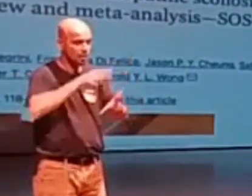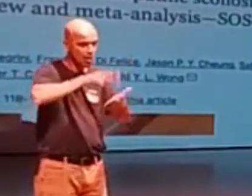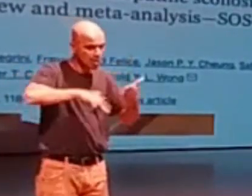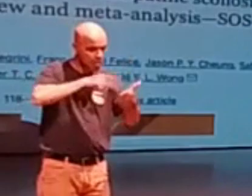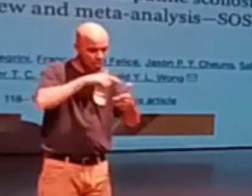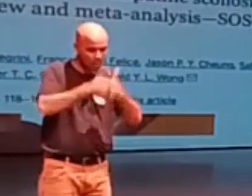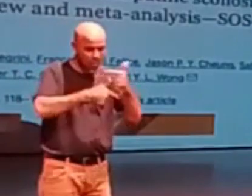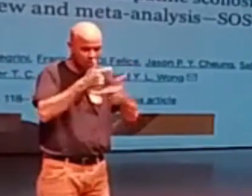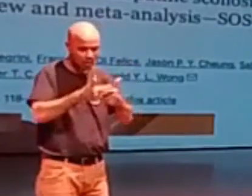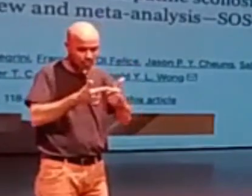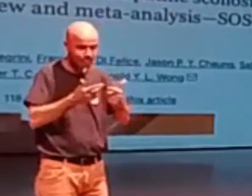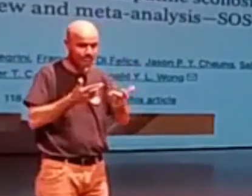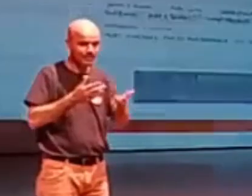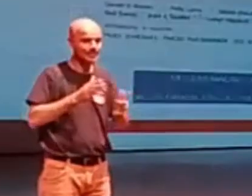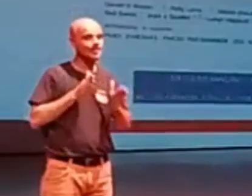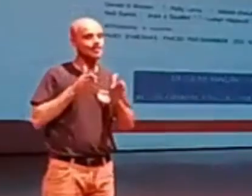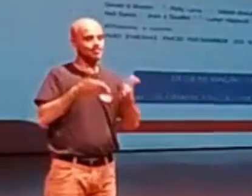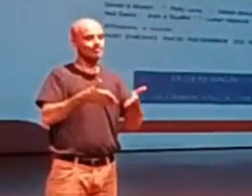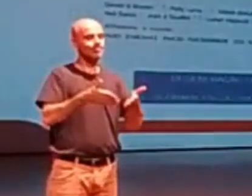e tem que estudar.